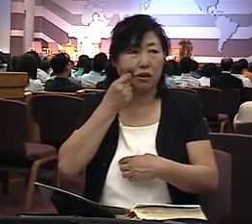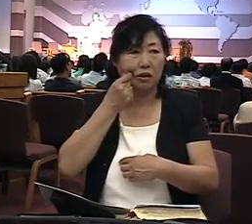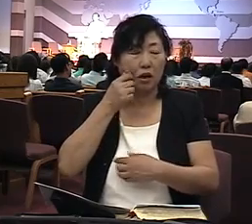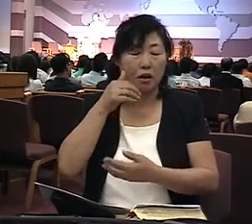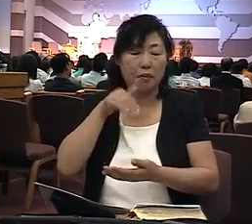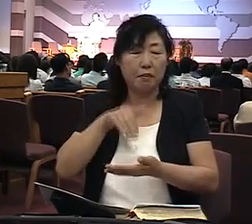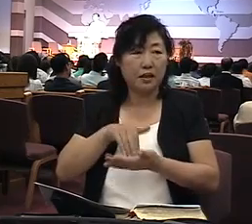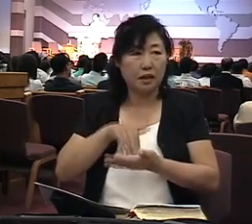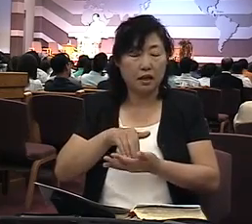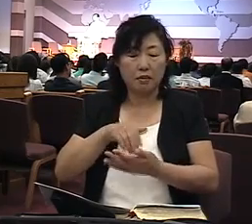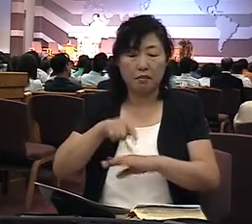이 말씀을